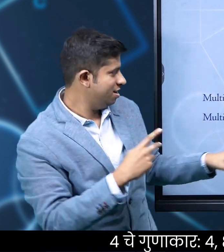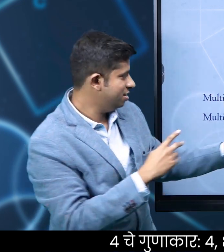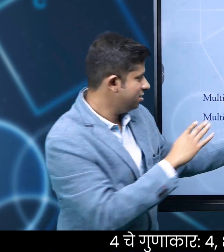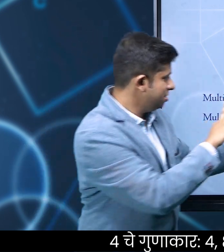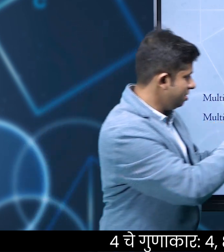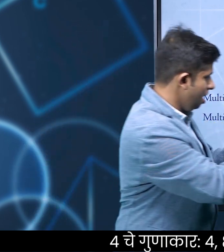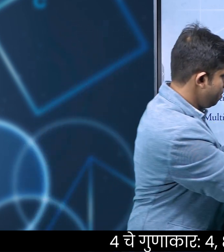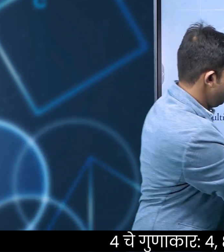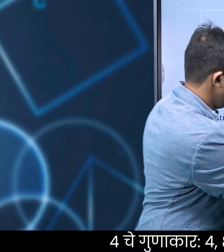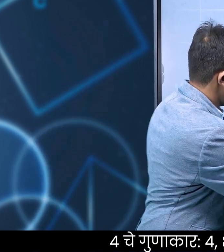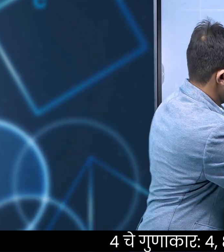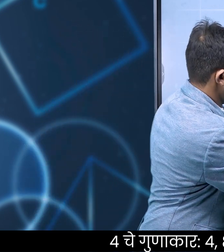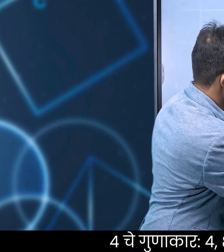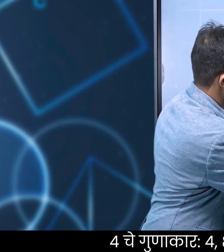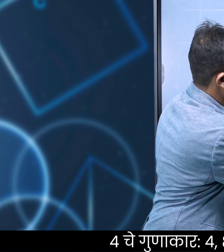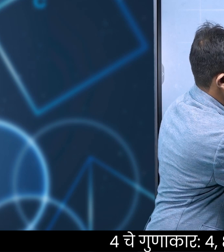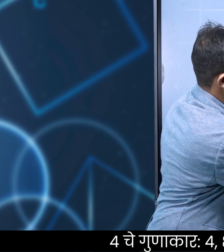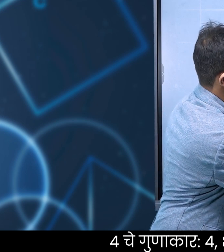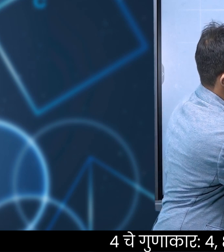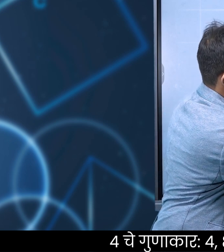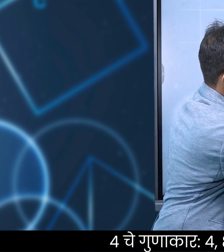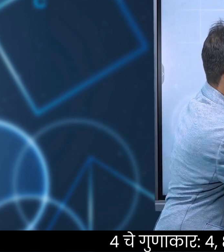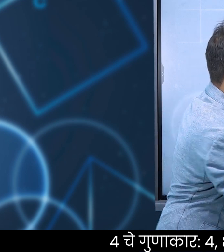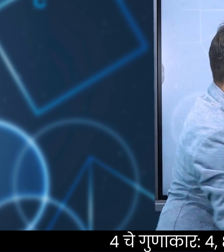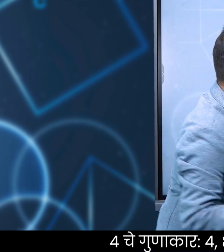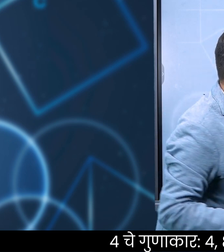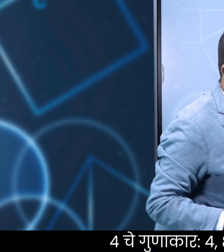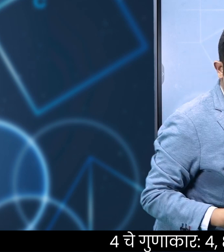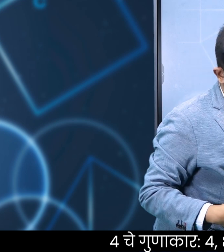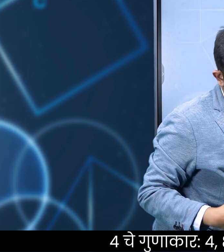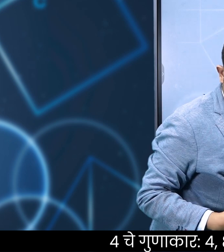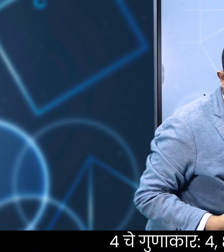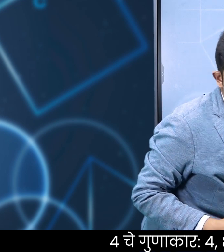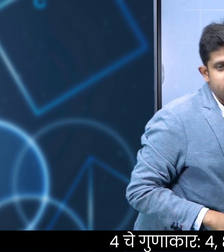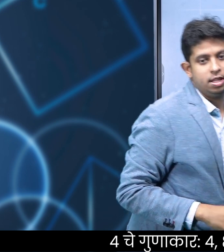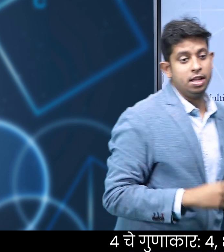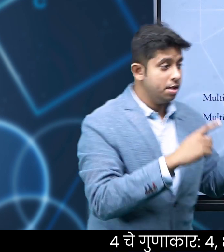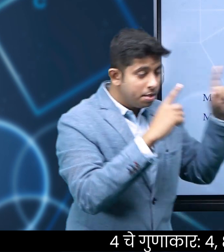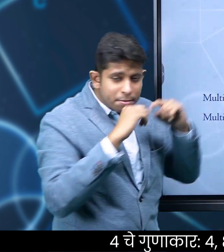20, 24, 28, 32, 36, 40, 44.